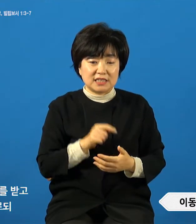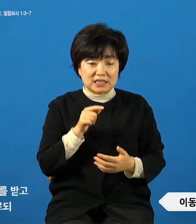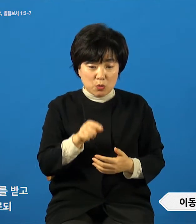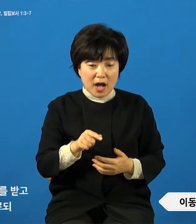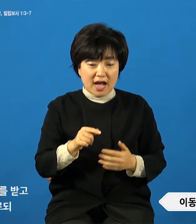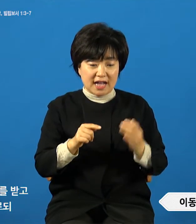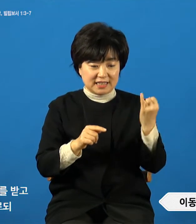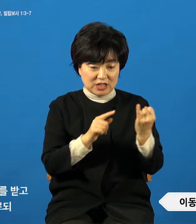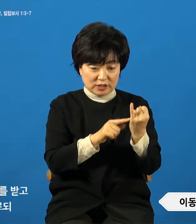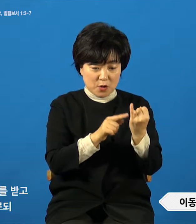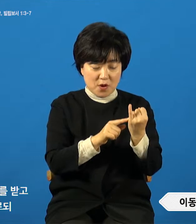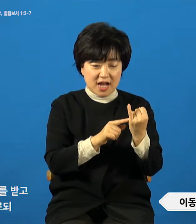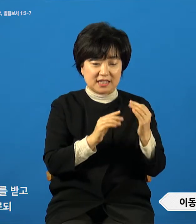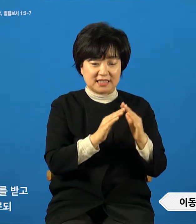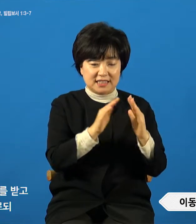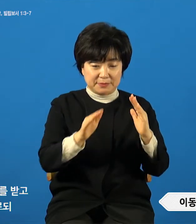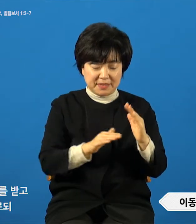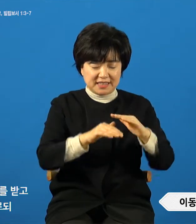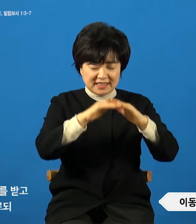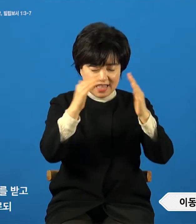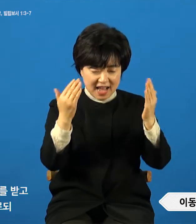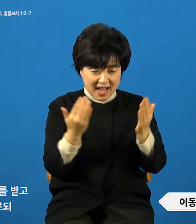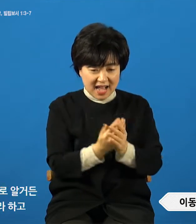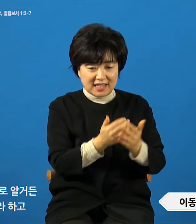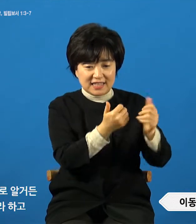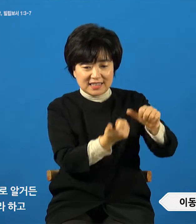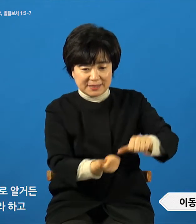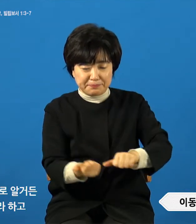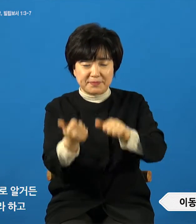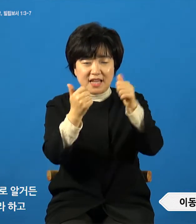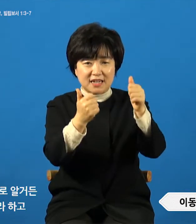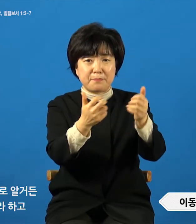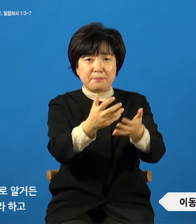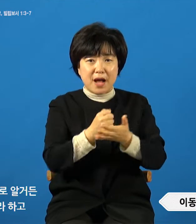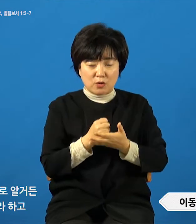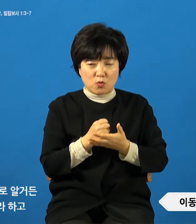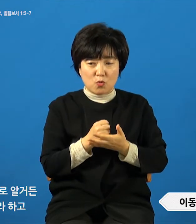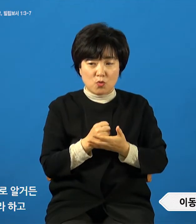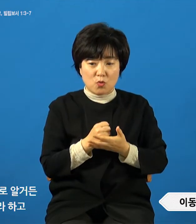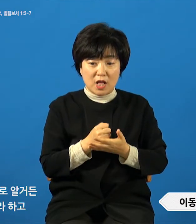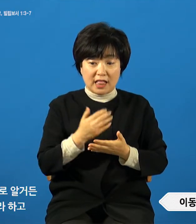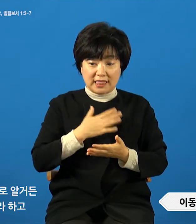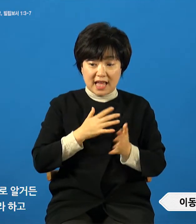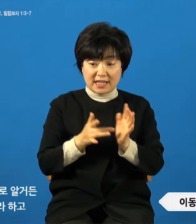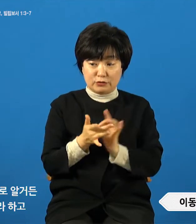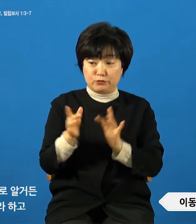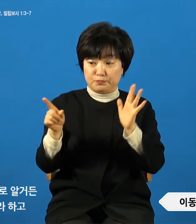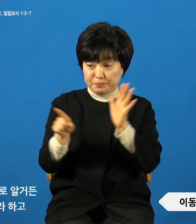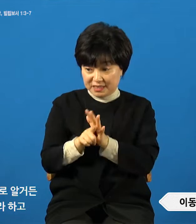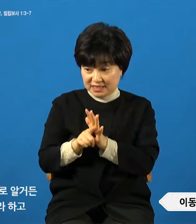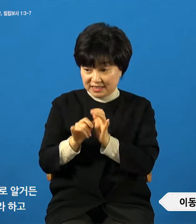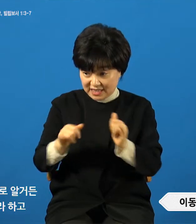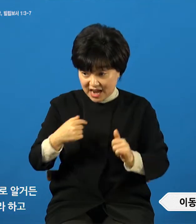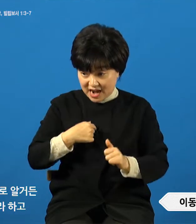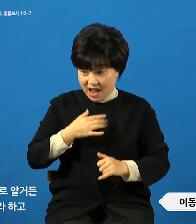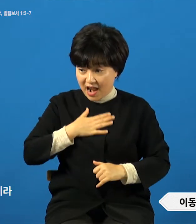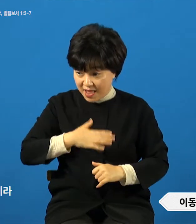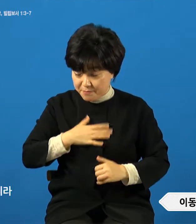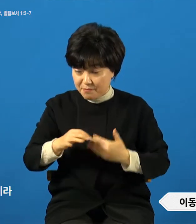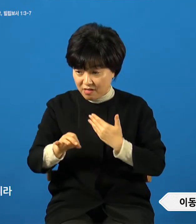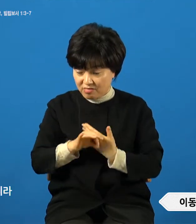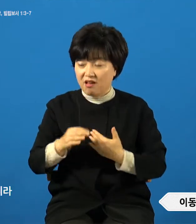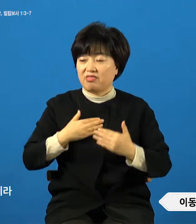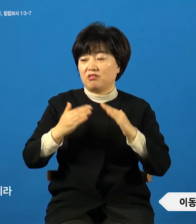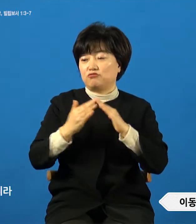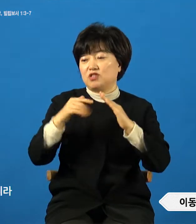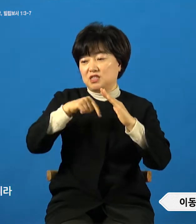집이 다 침례를 받고 우리에게 청하여 이르되 만일 나를 주 믿는 자로 알거든 내 집에 들어와 유하라 하고